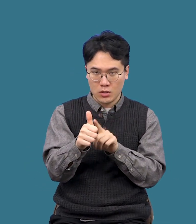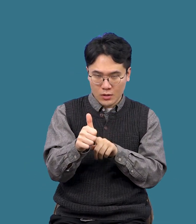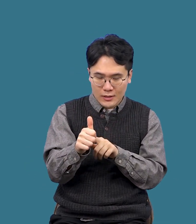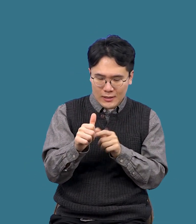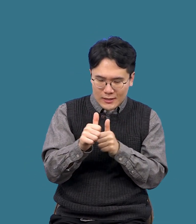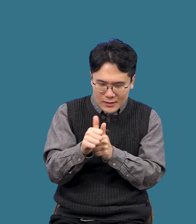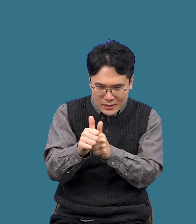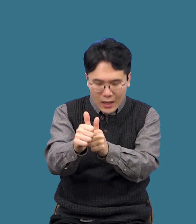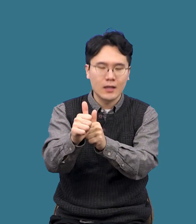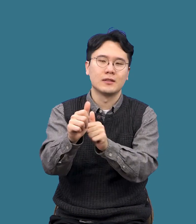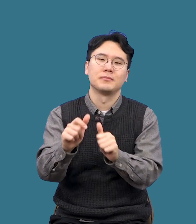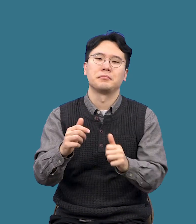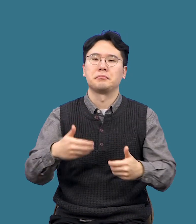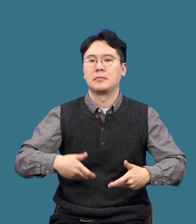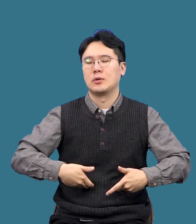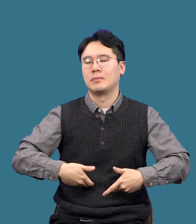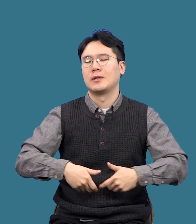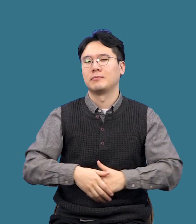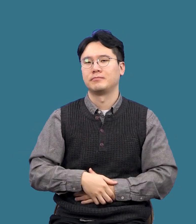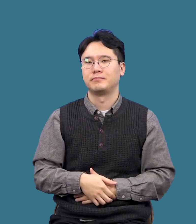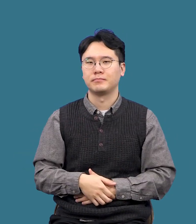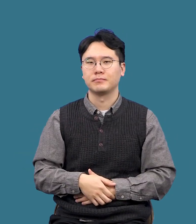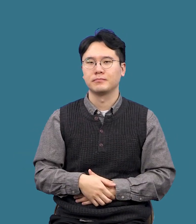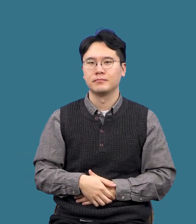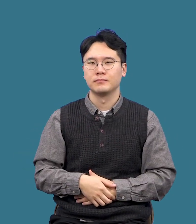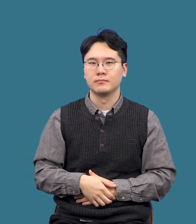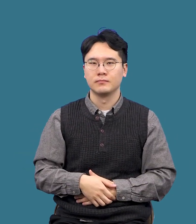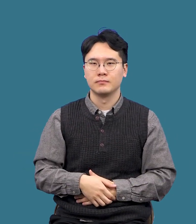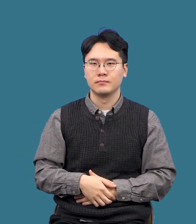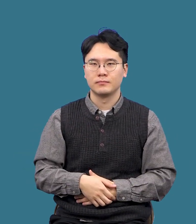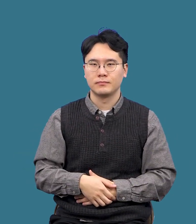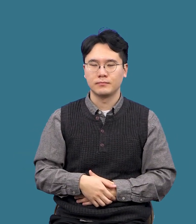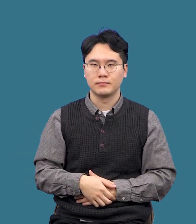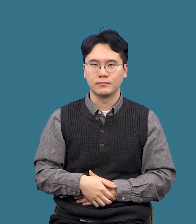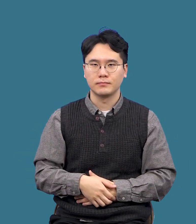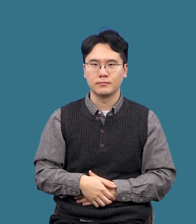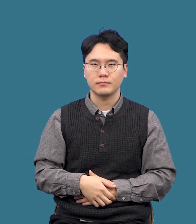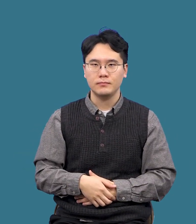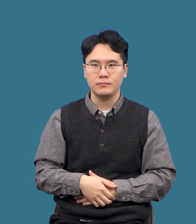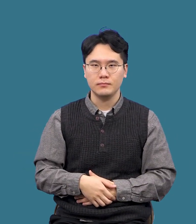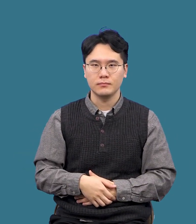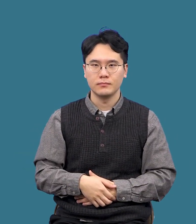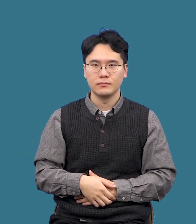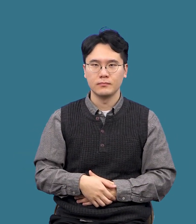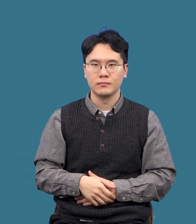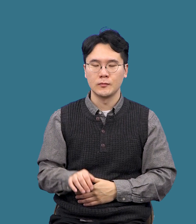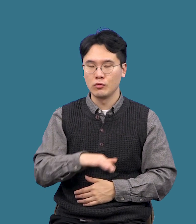것입니다. 자, 우리를 위해서 우리의